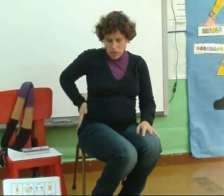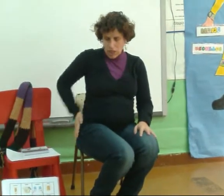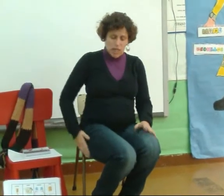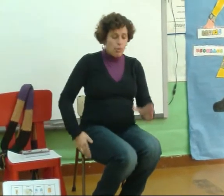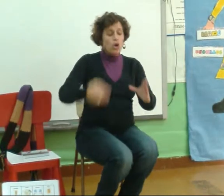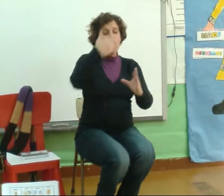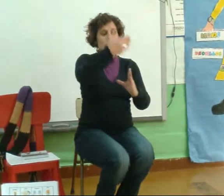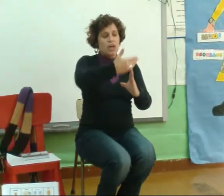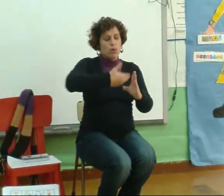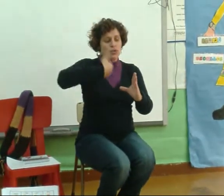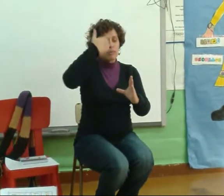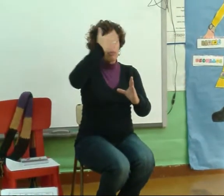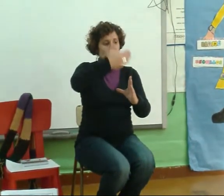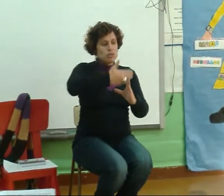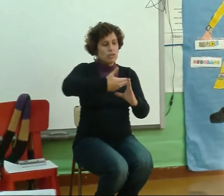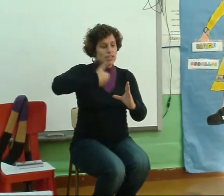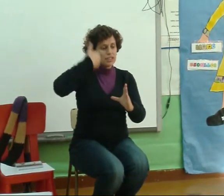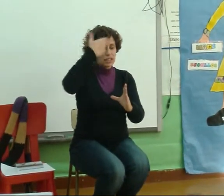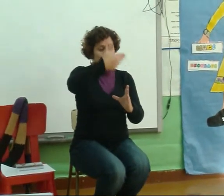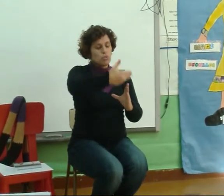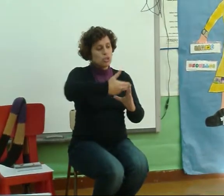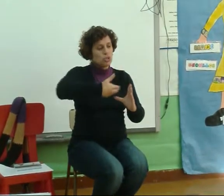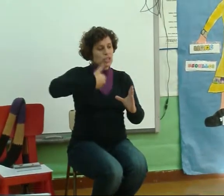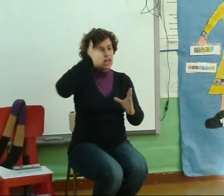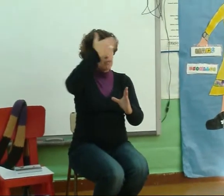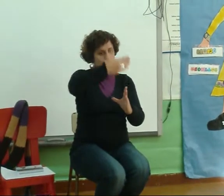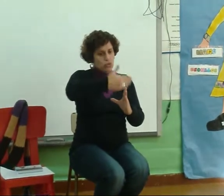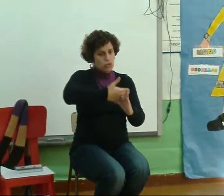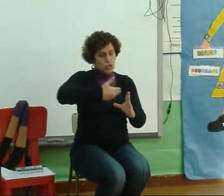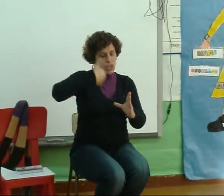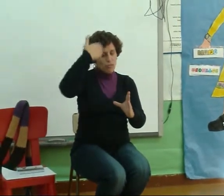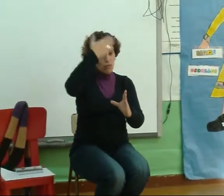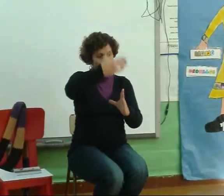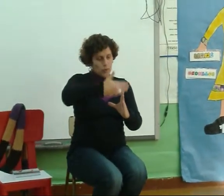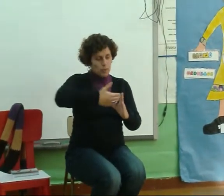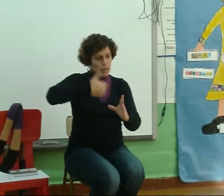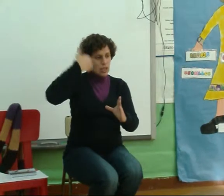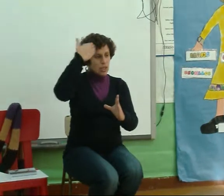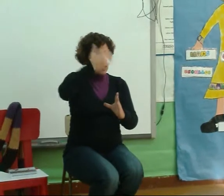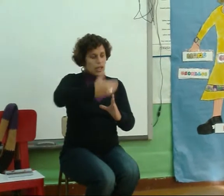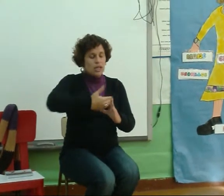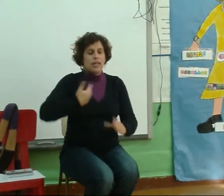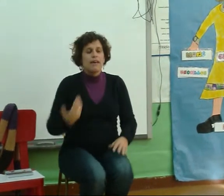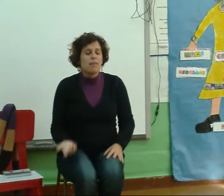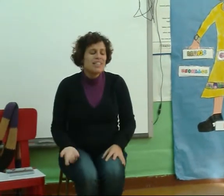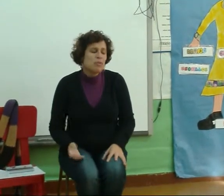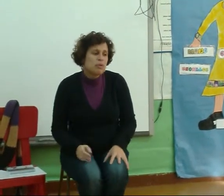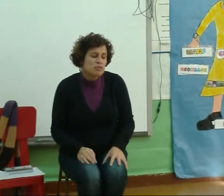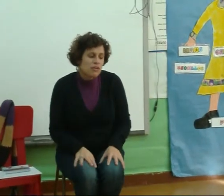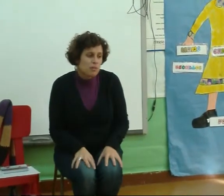Xamón ou xamón Tamén podemos dicirlo así Como se cortáramos Xamón E ademais de que podemos facer